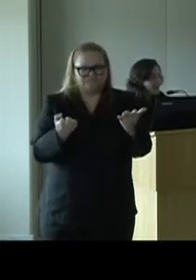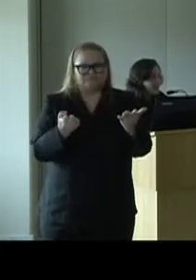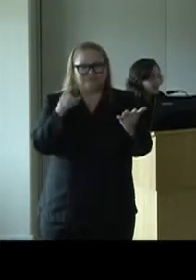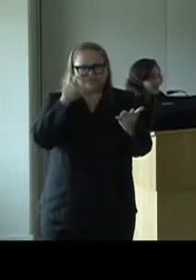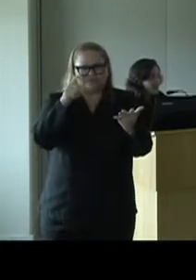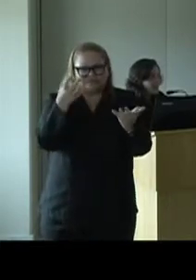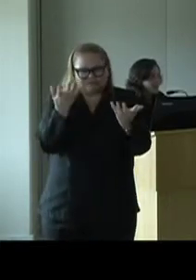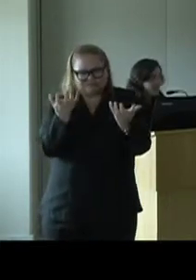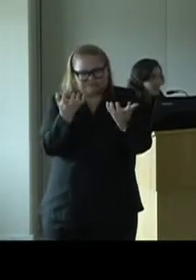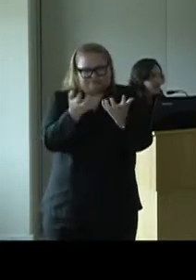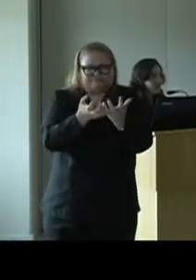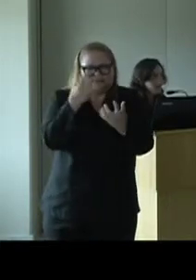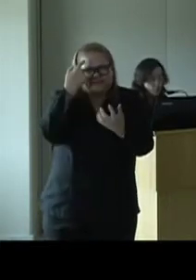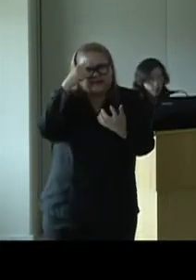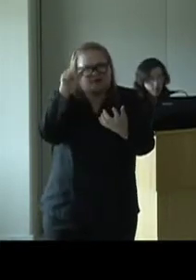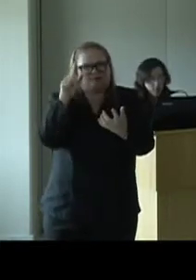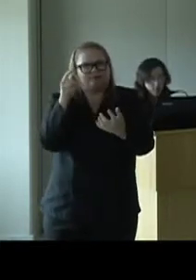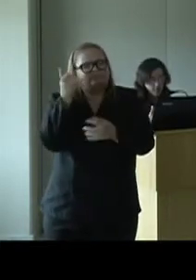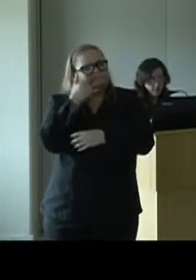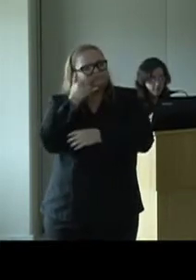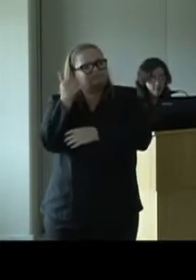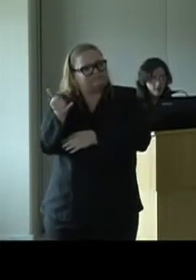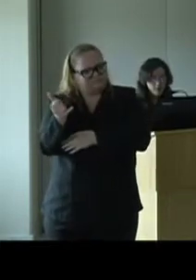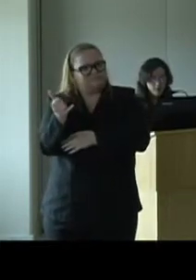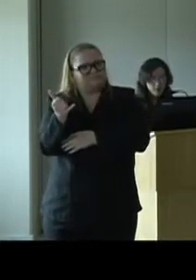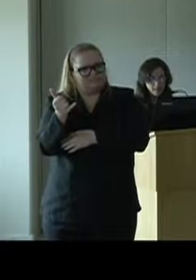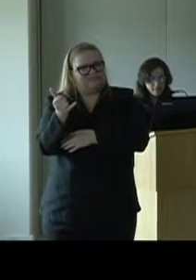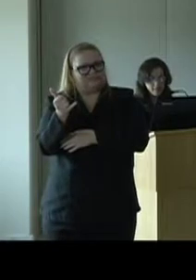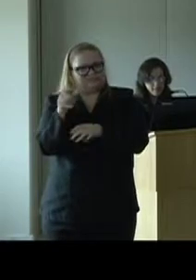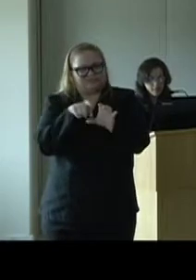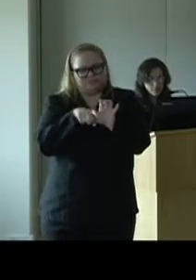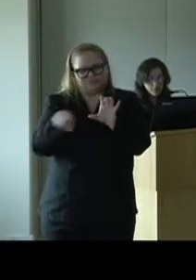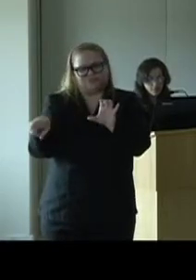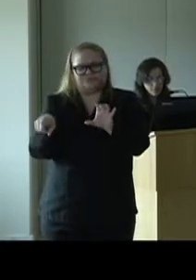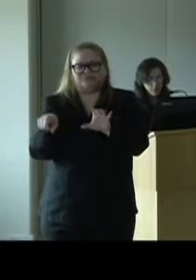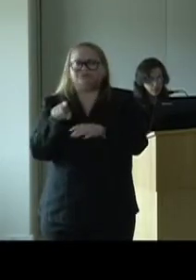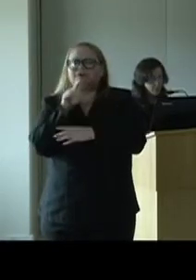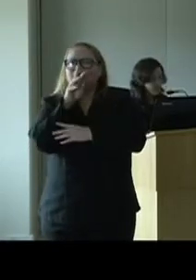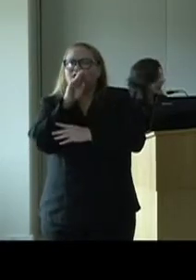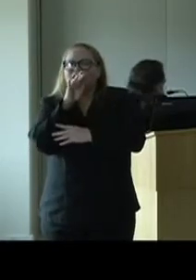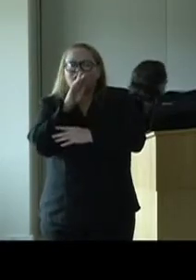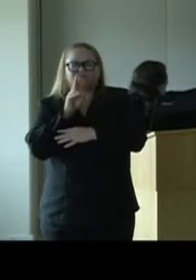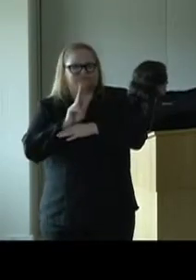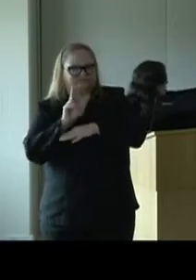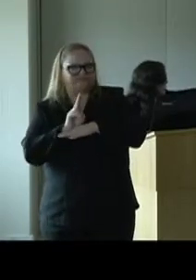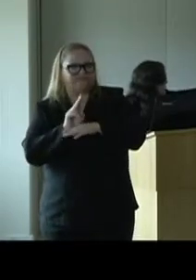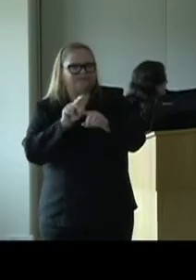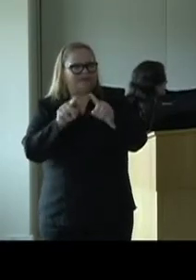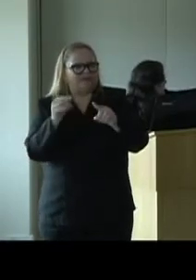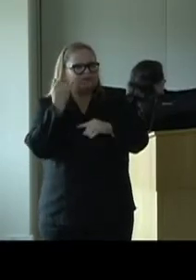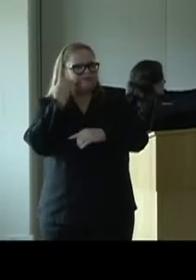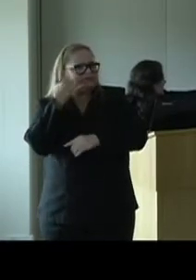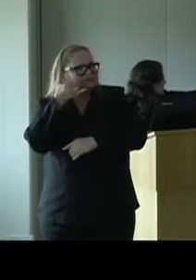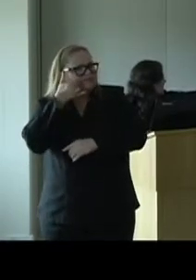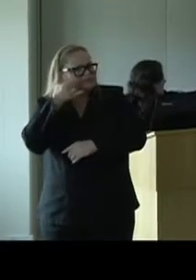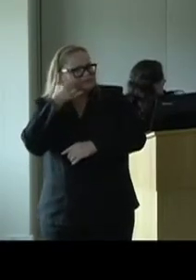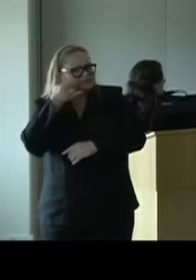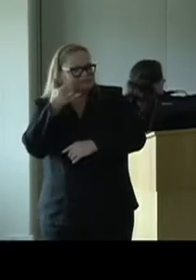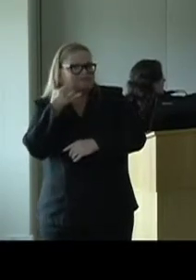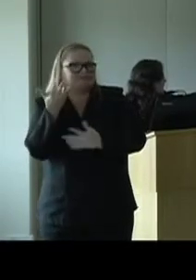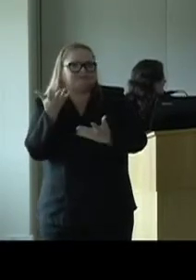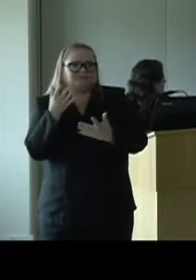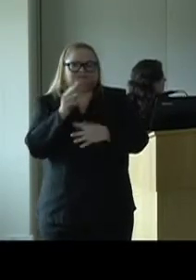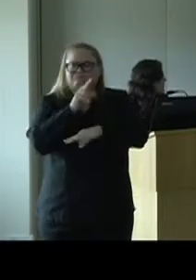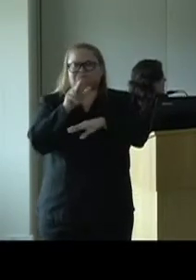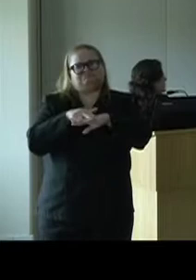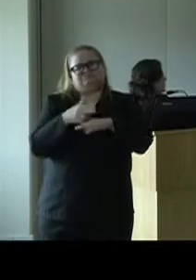permitía discar de manera automática a través de la voz. Pero si bien el teléfono de la esquina también era un